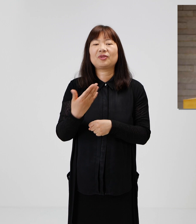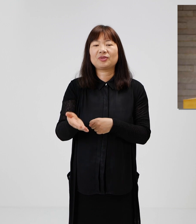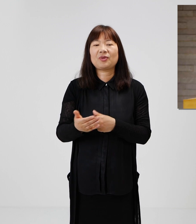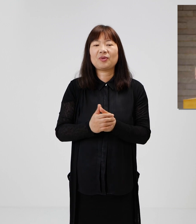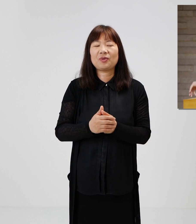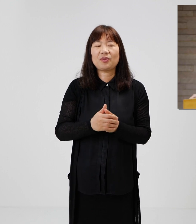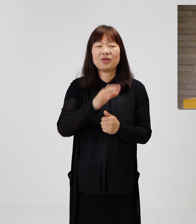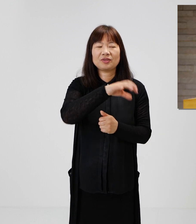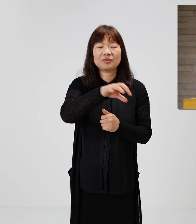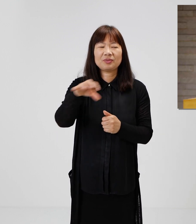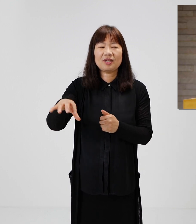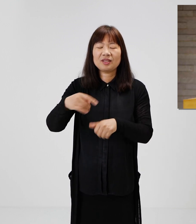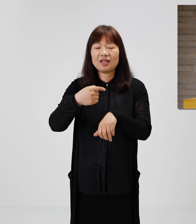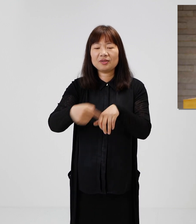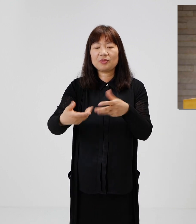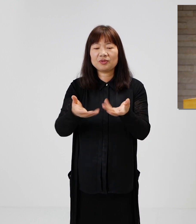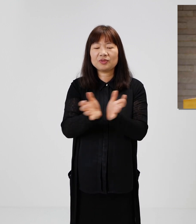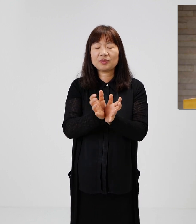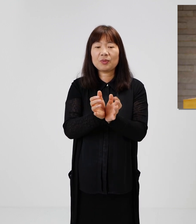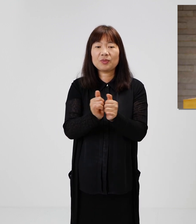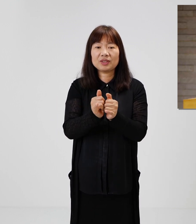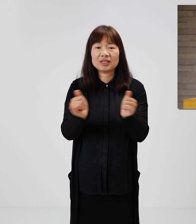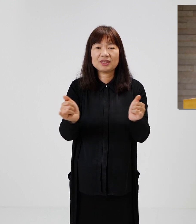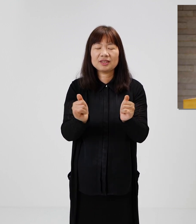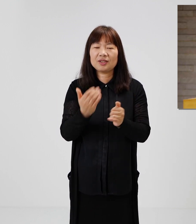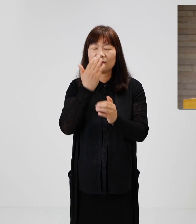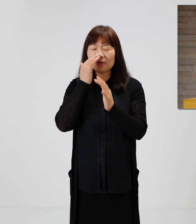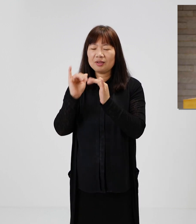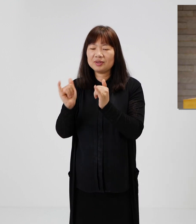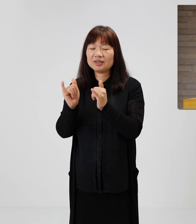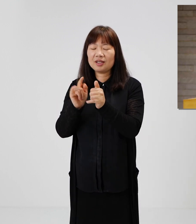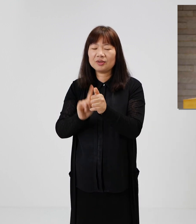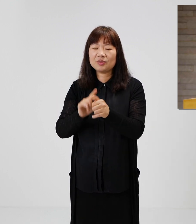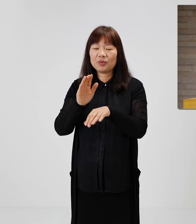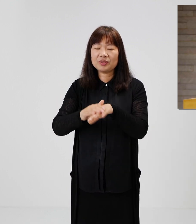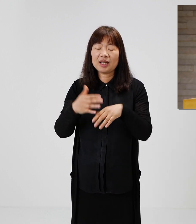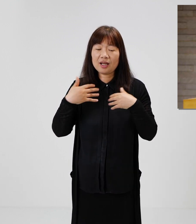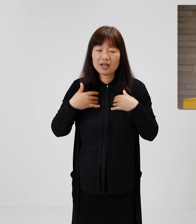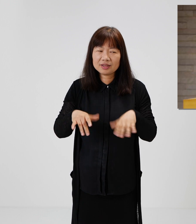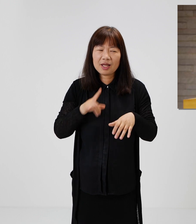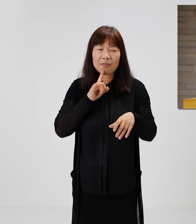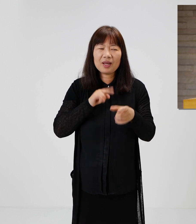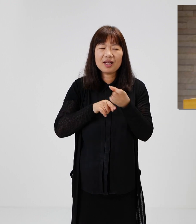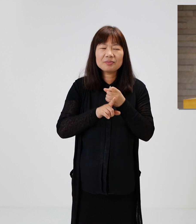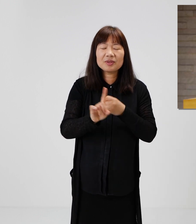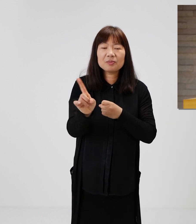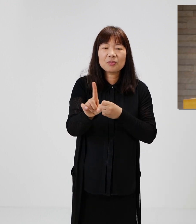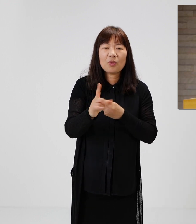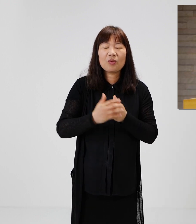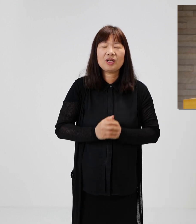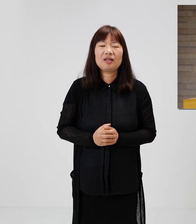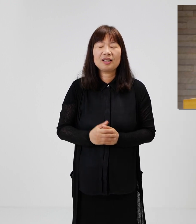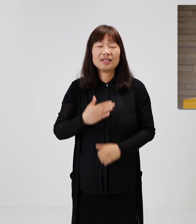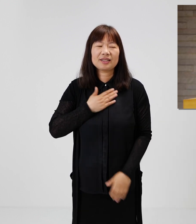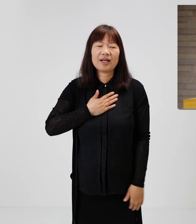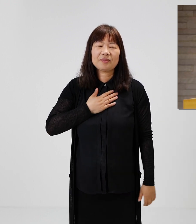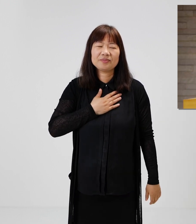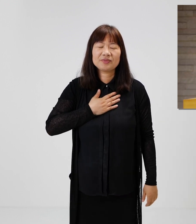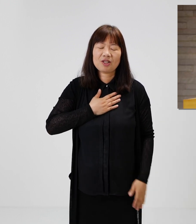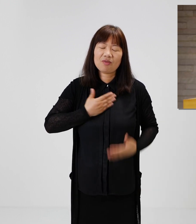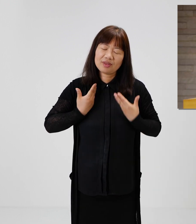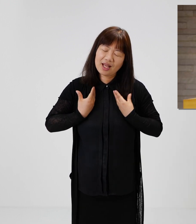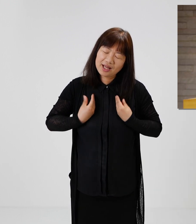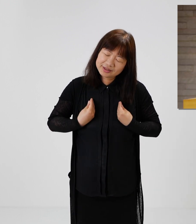그 주변의 족속들이 유다 백성들의 손을 약하게 했다는 말은 감정적으로